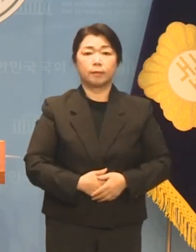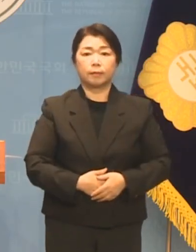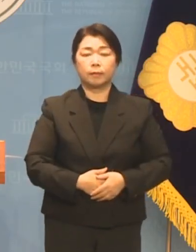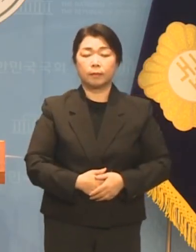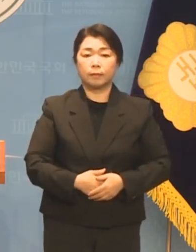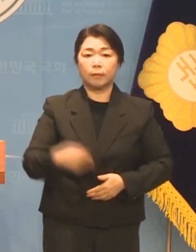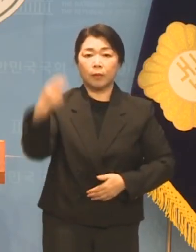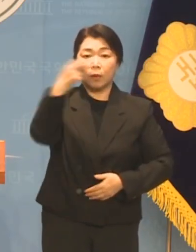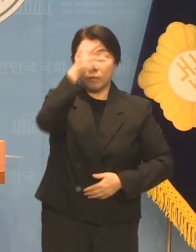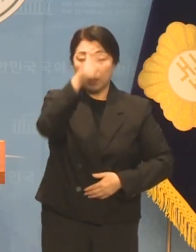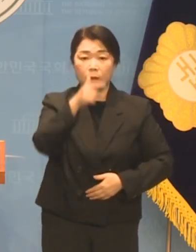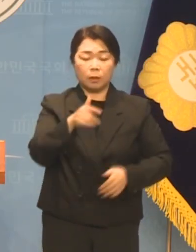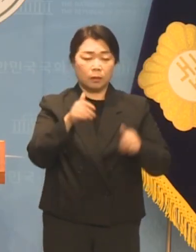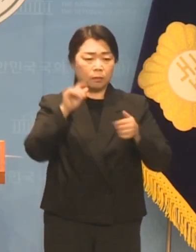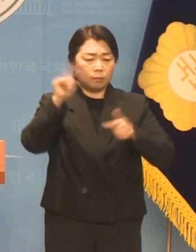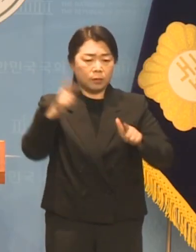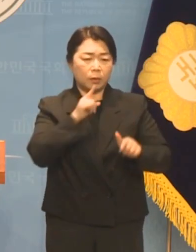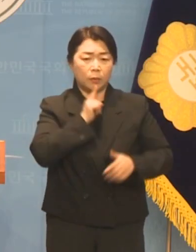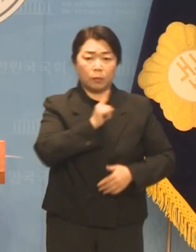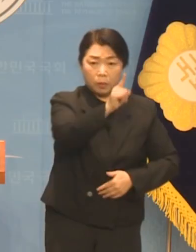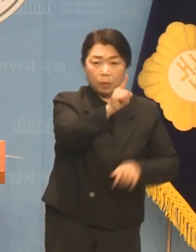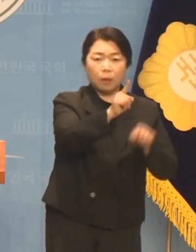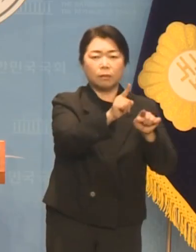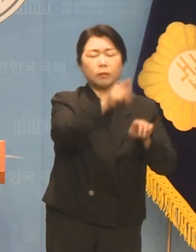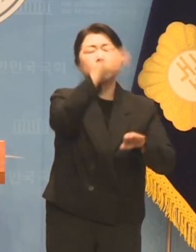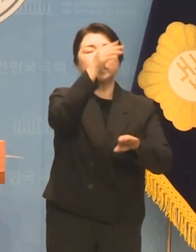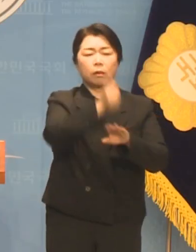검찰의 상고는 기각될 수밖에 없습니다.